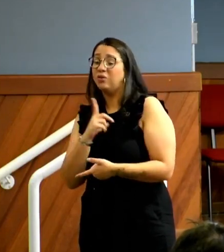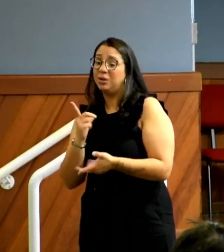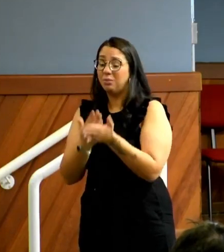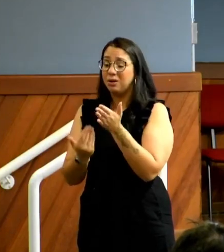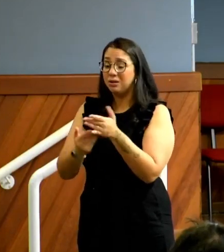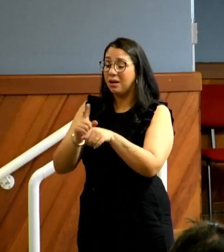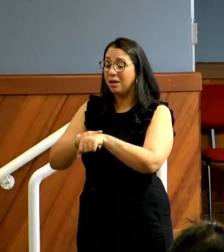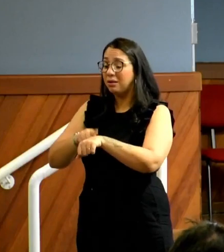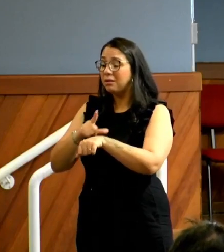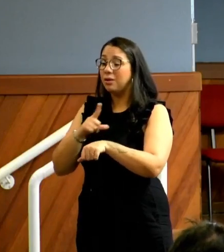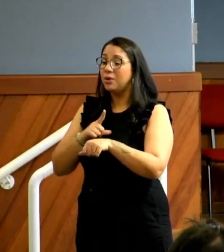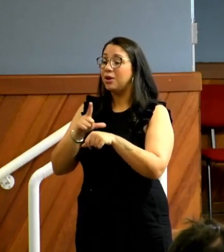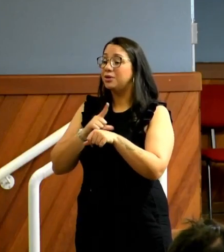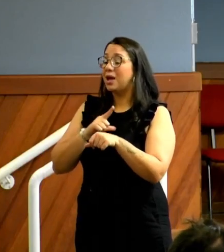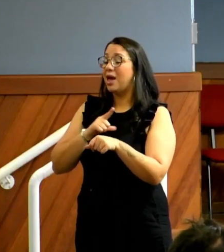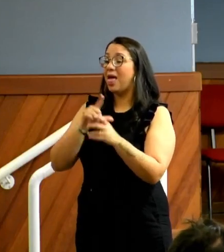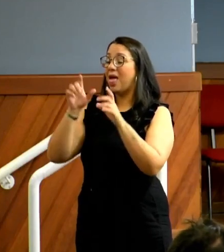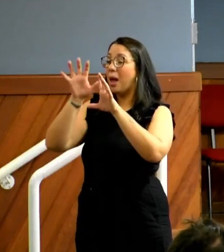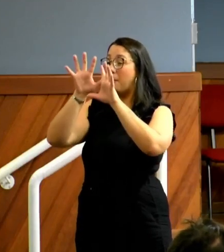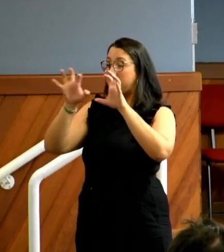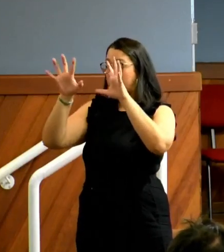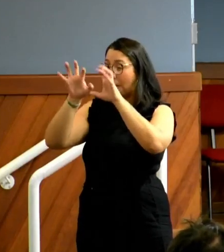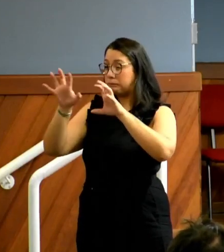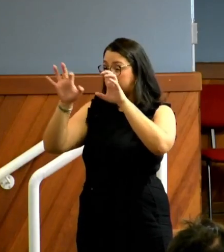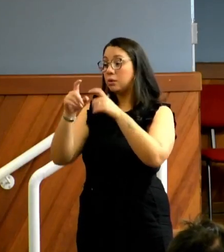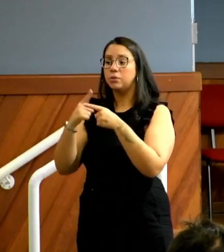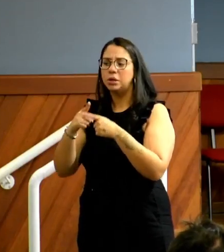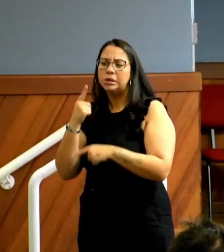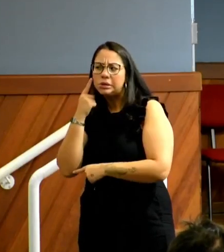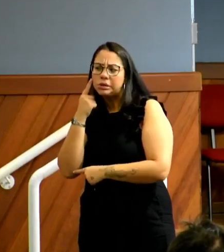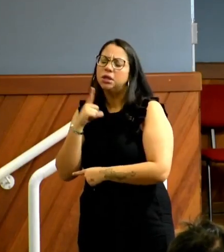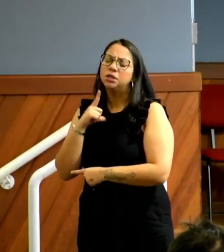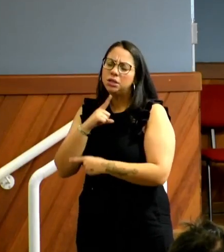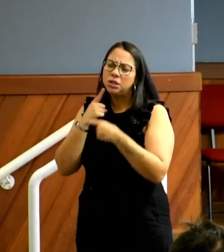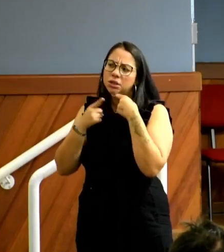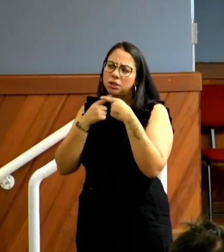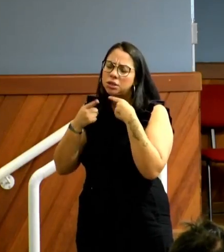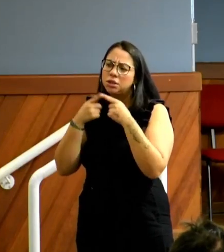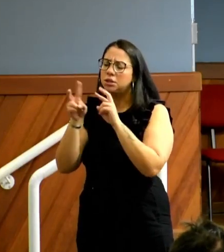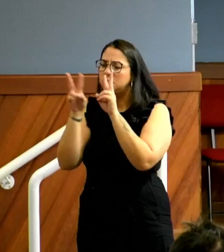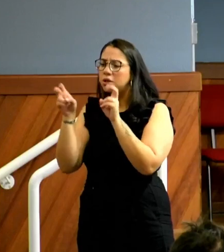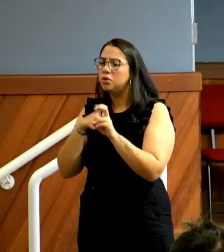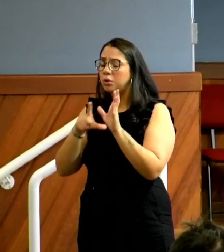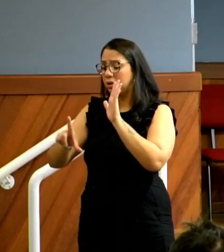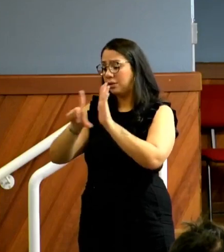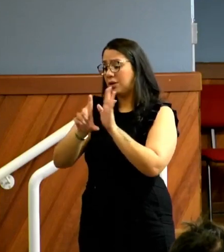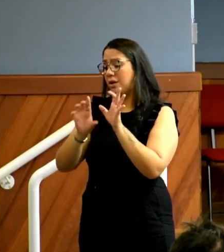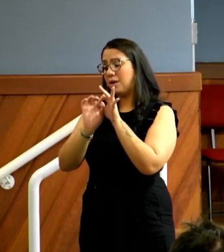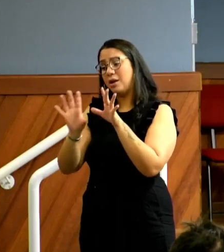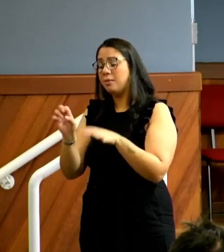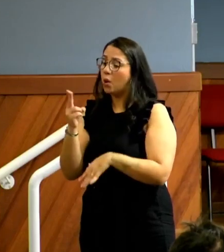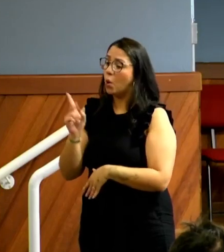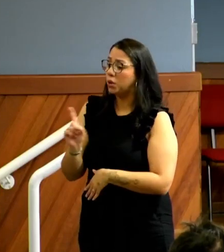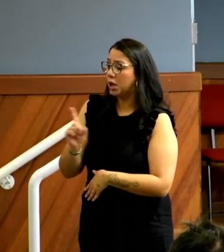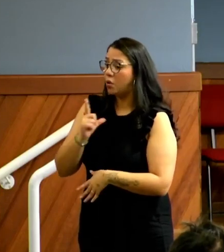ficar tarjando, até porque a tarja é algo também muito questionável quando a gente pensa, né, nas dimensões que a lei